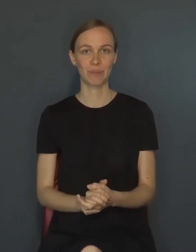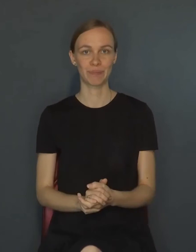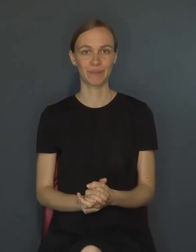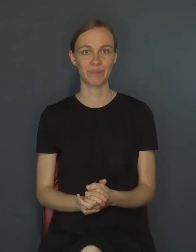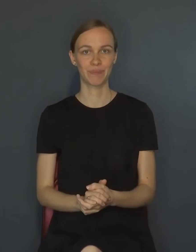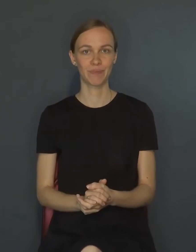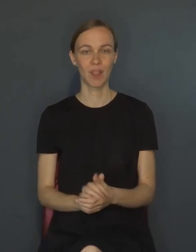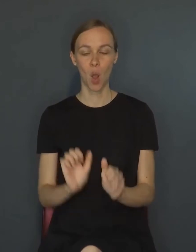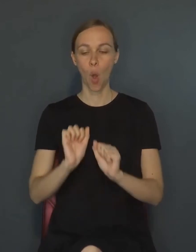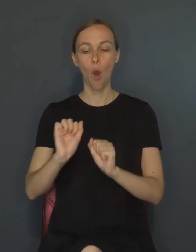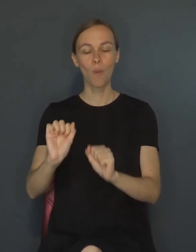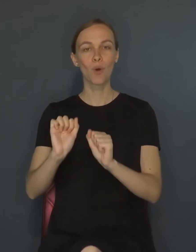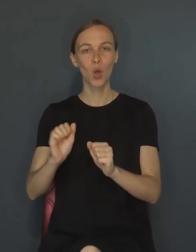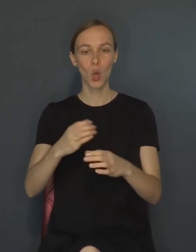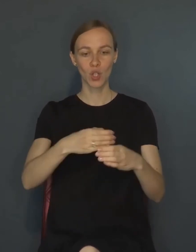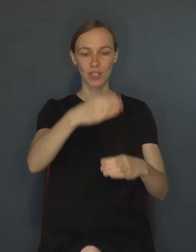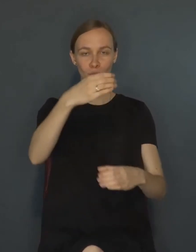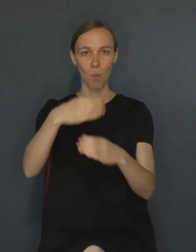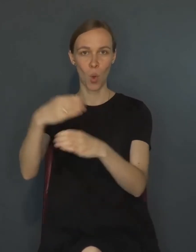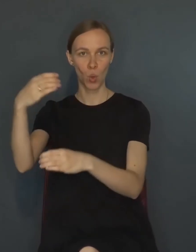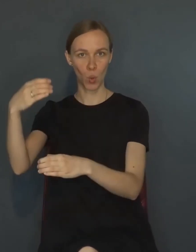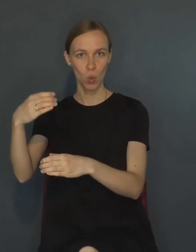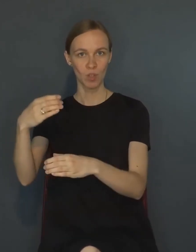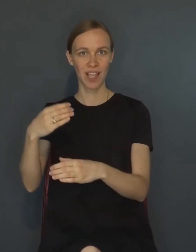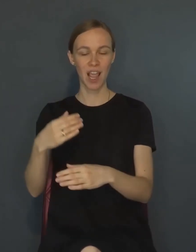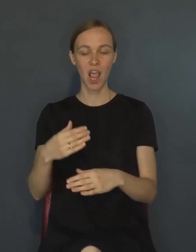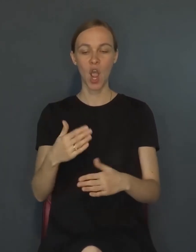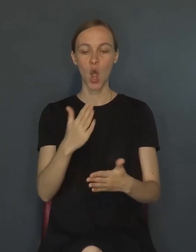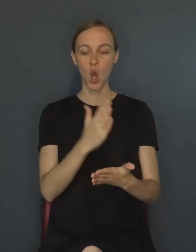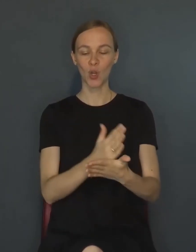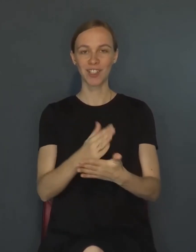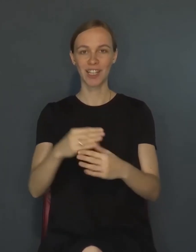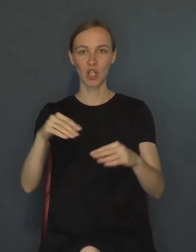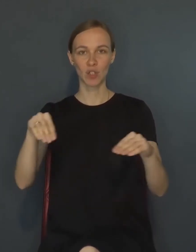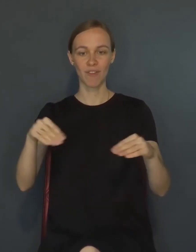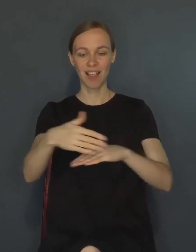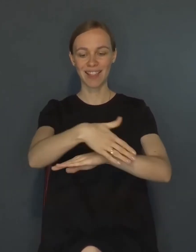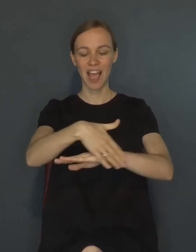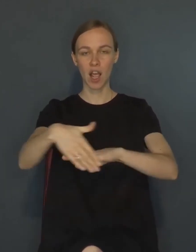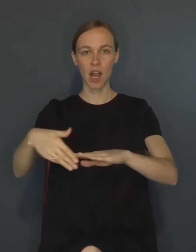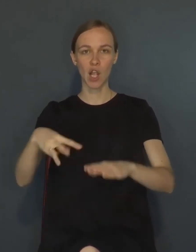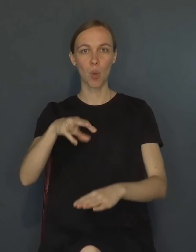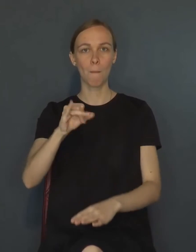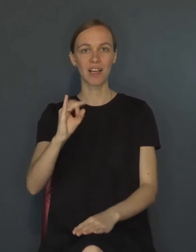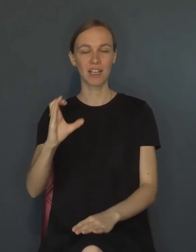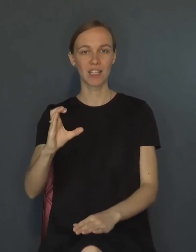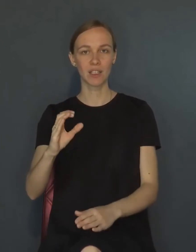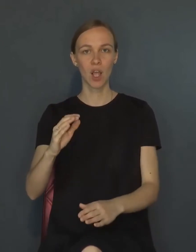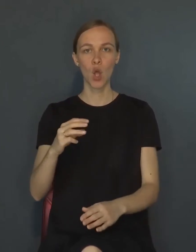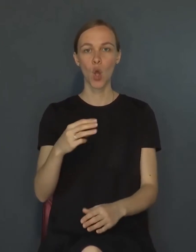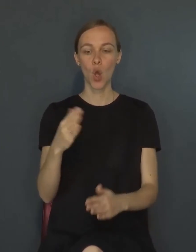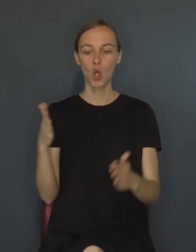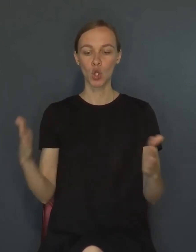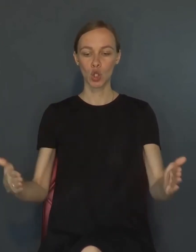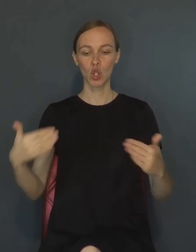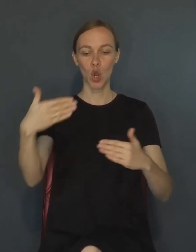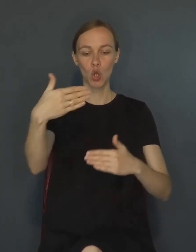Оборонні споруди розташували на краю мису, оточеному з трьох сторін болотистими